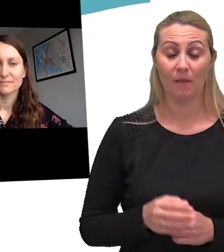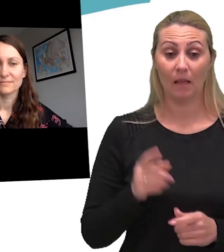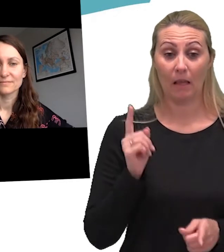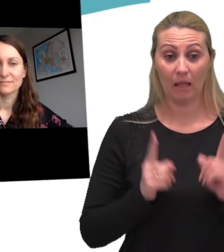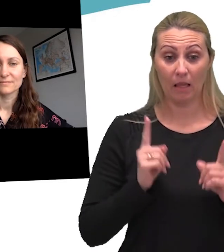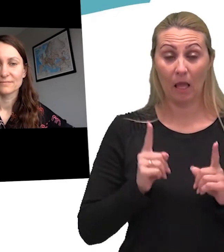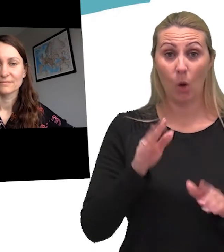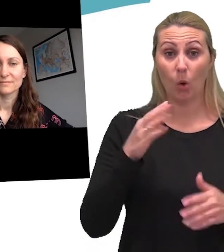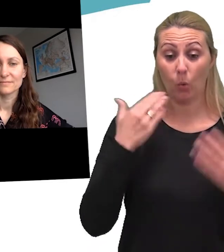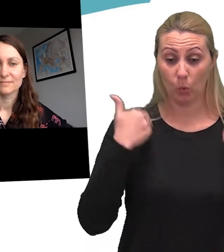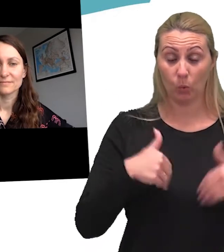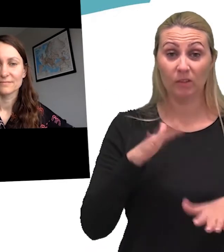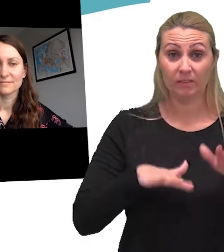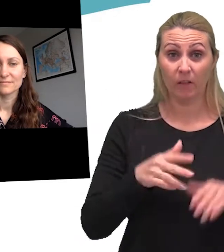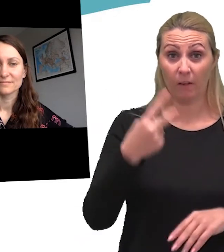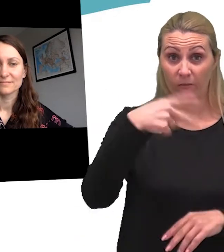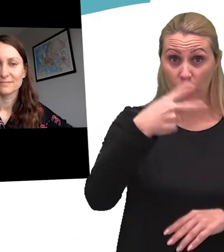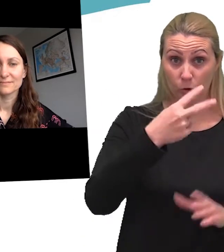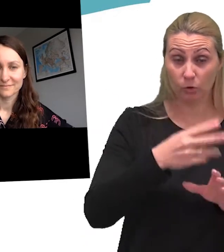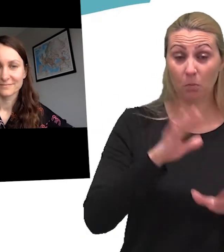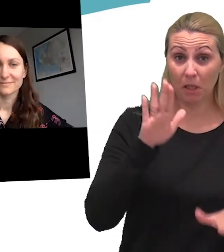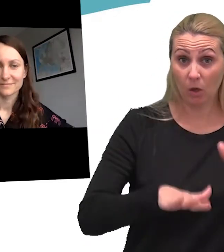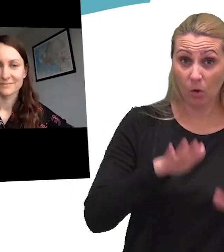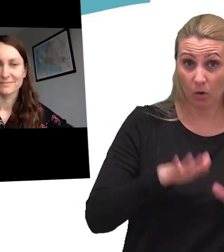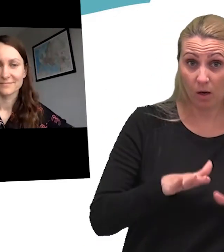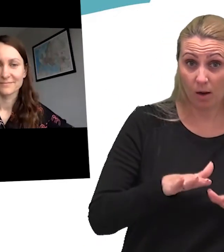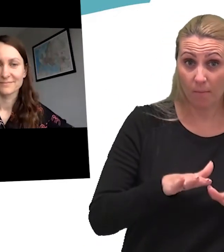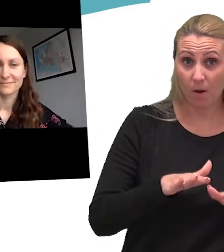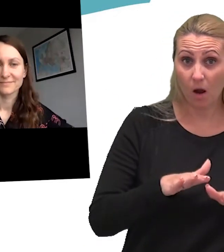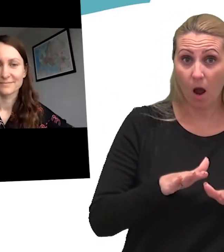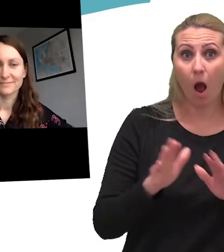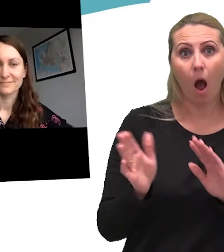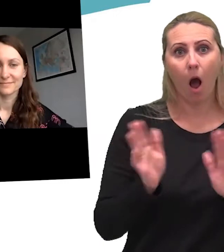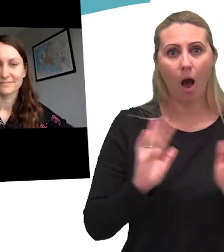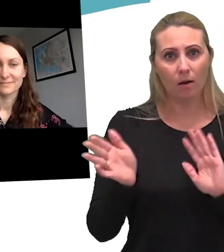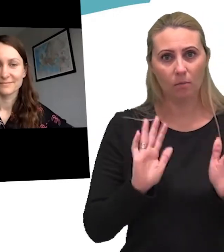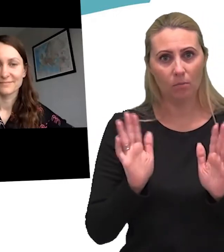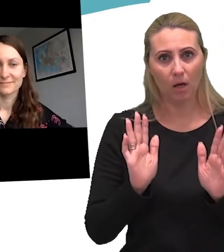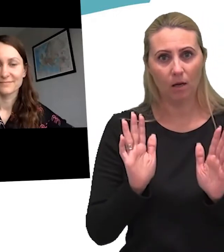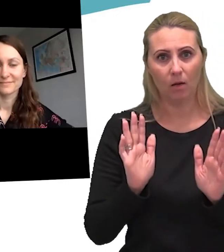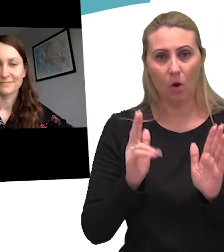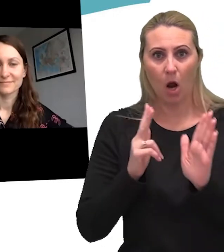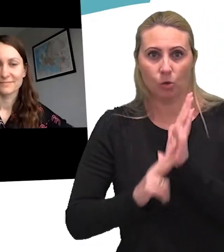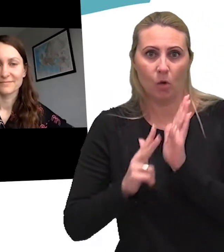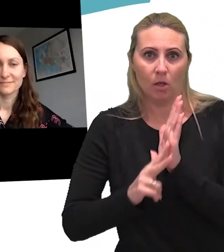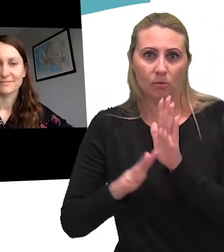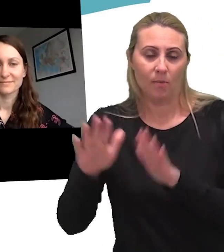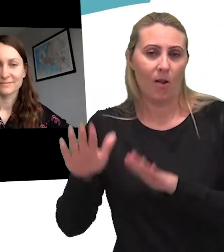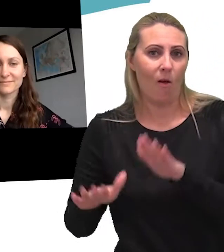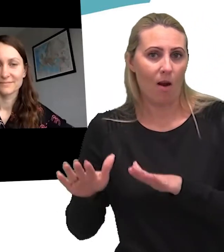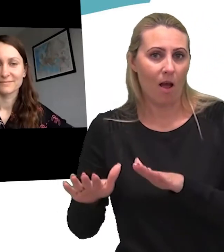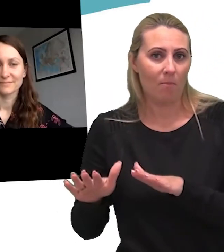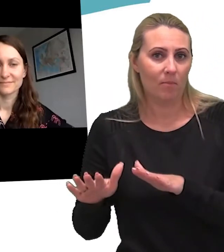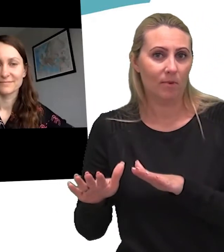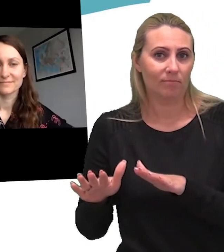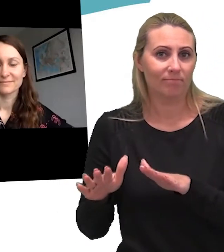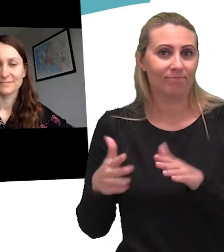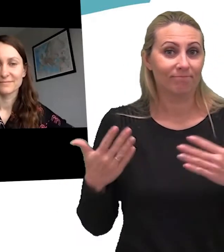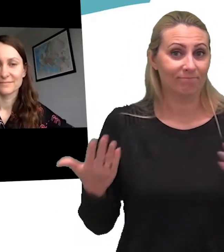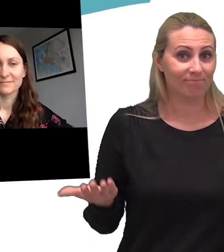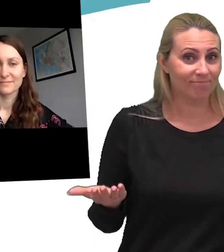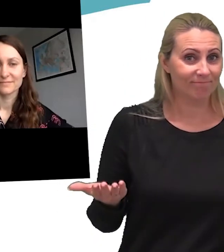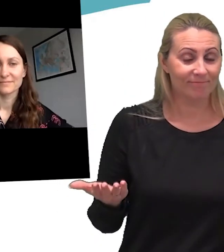jeigu kūnas sveria 20 kg arba sveria 80 kg,